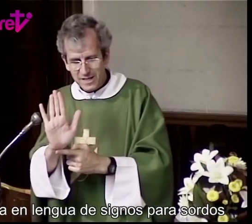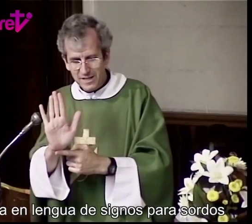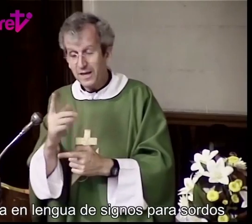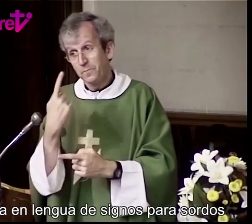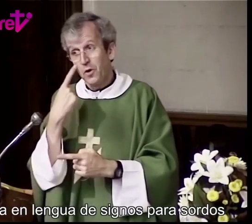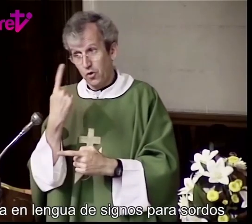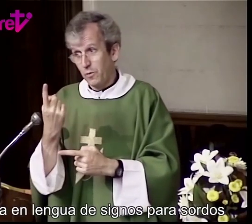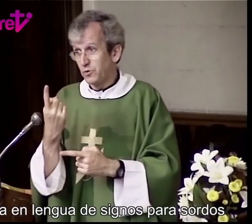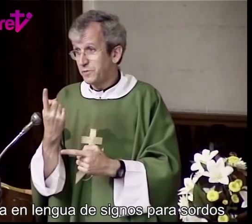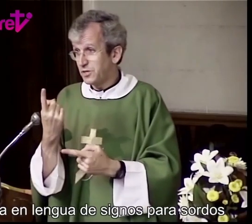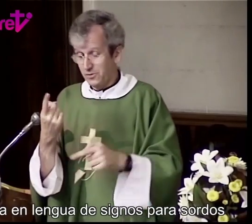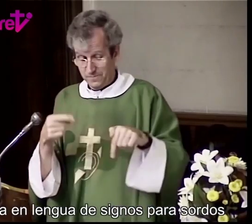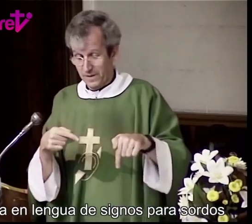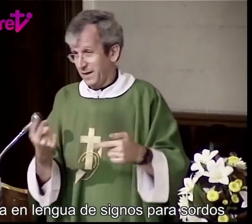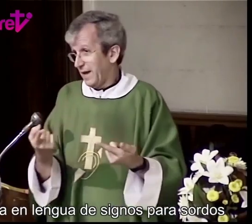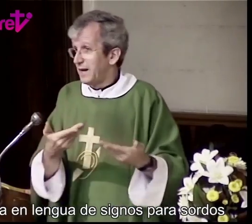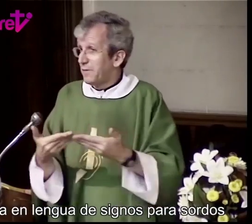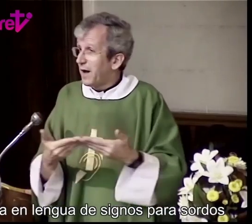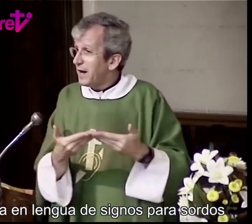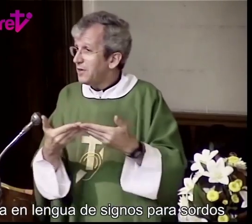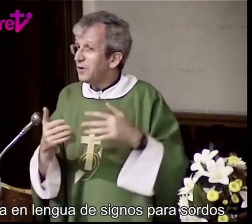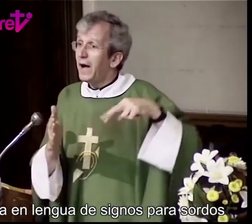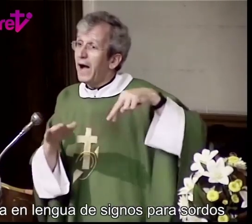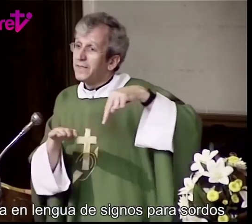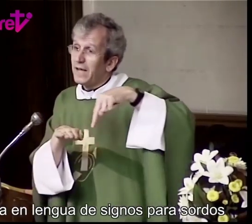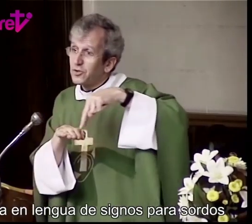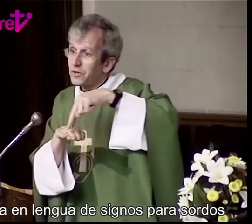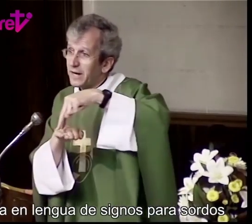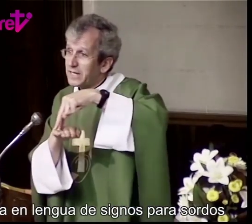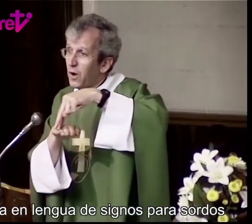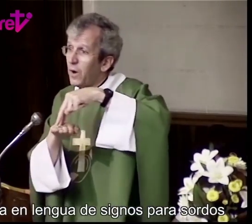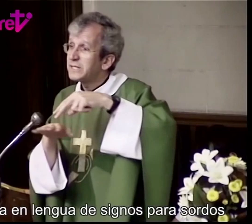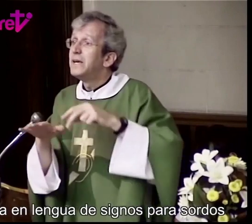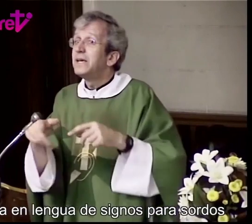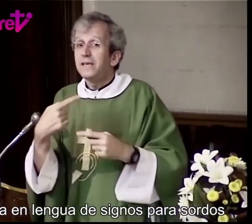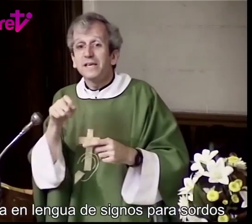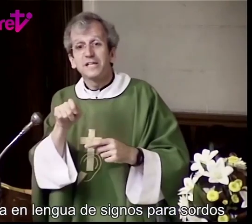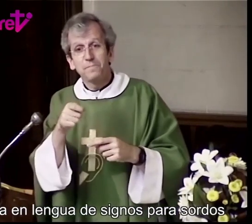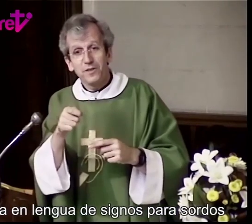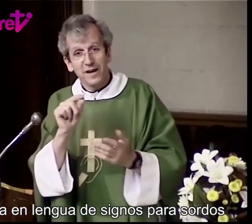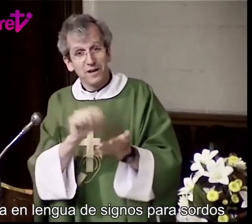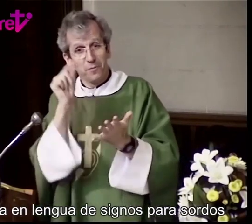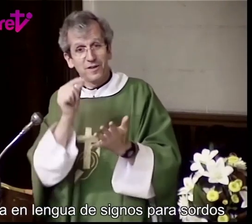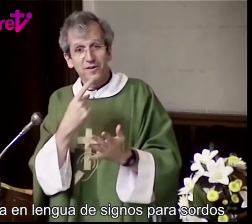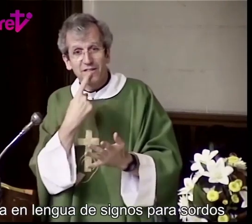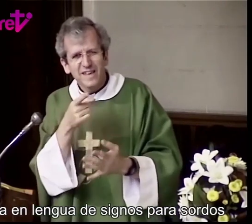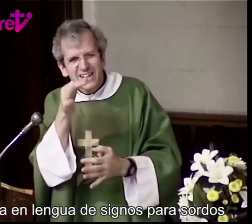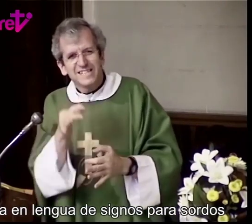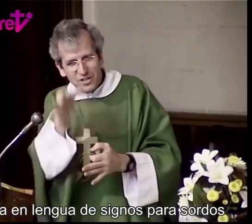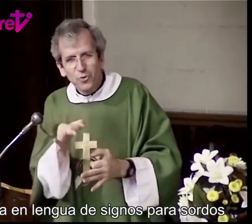presente, como hemos visto en el Evangelio, andando sobre las aguas, y es Pedro en aquel momento que le dice, si tú